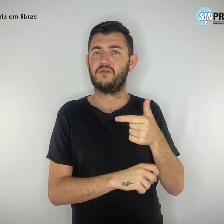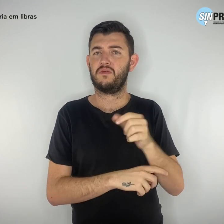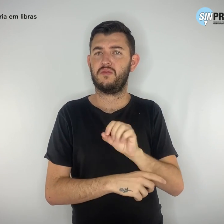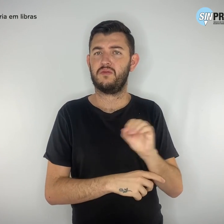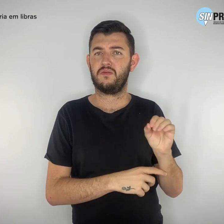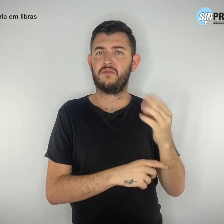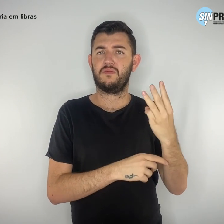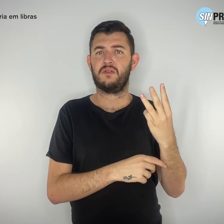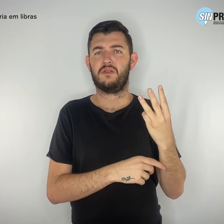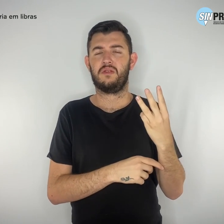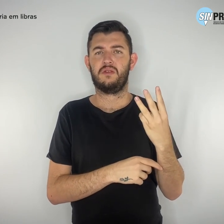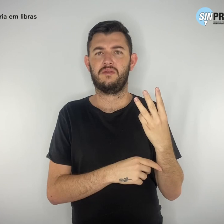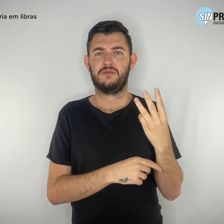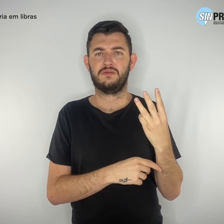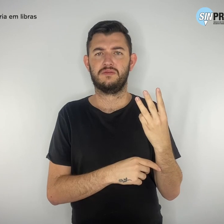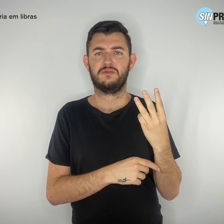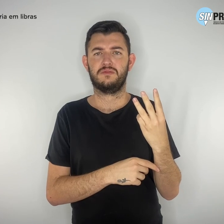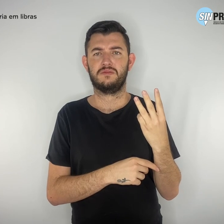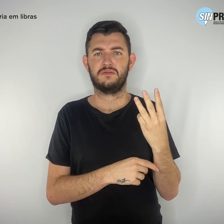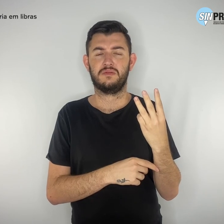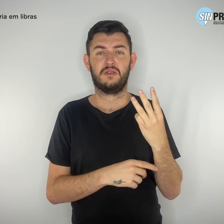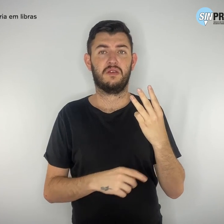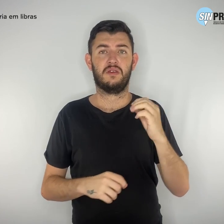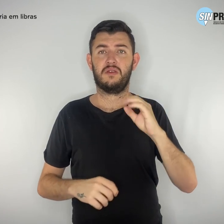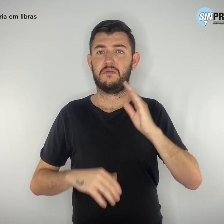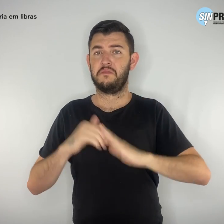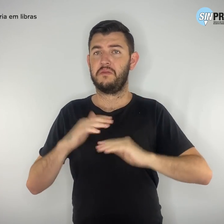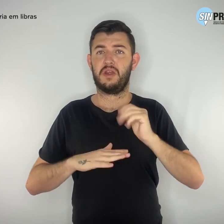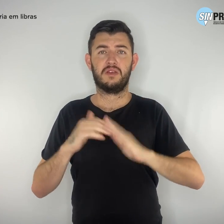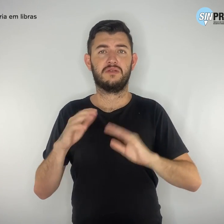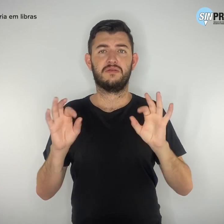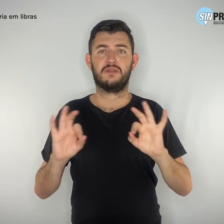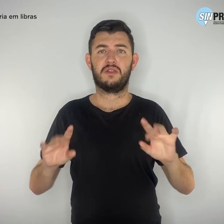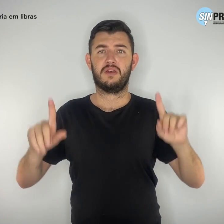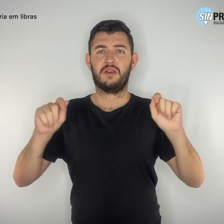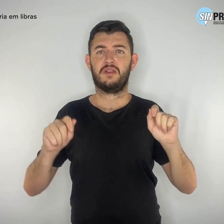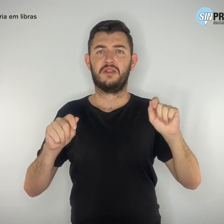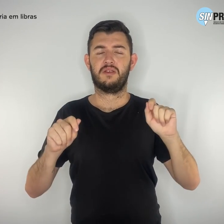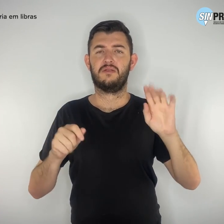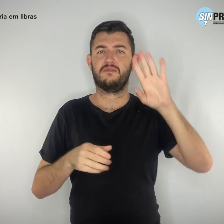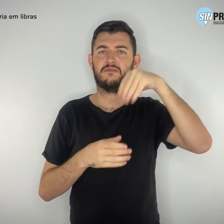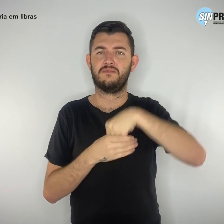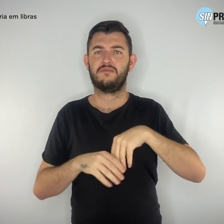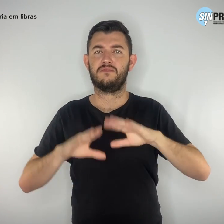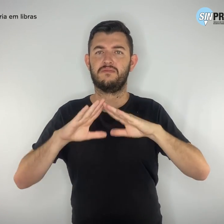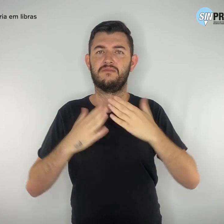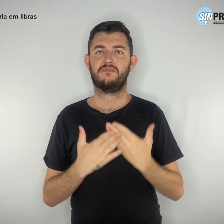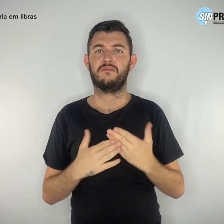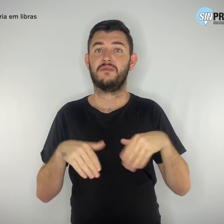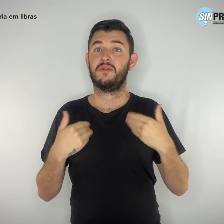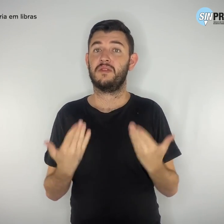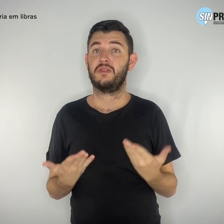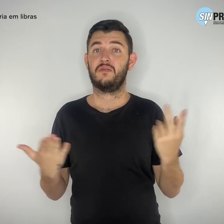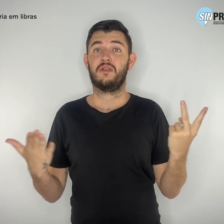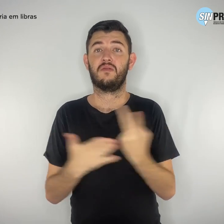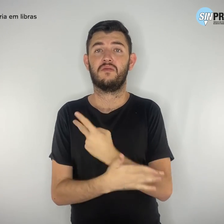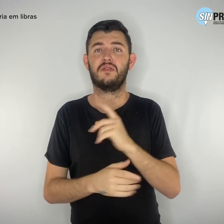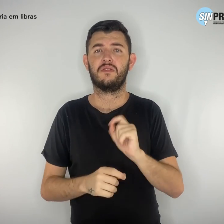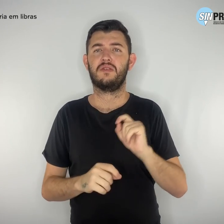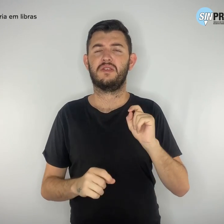que não é colocado em prática nas escolas. Diante desse ataque criminoso, o